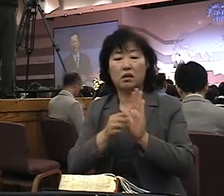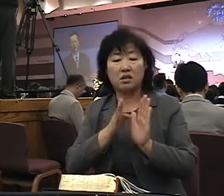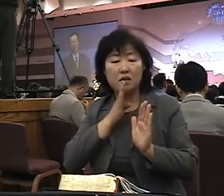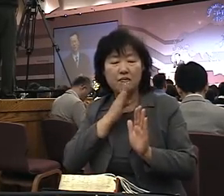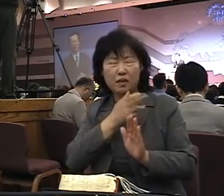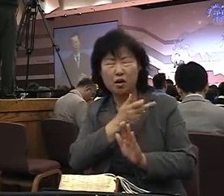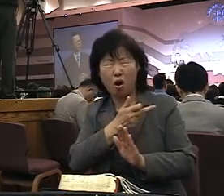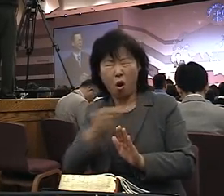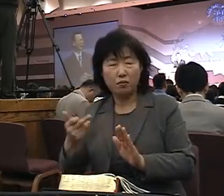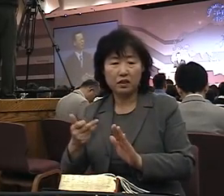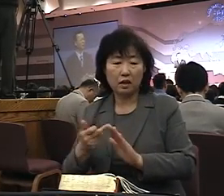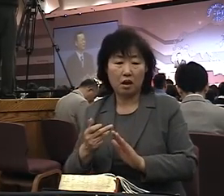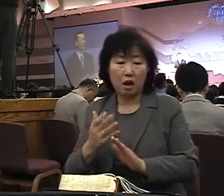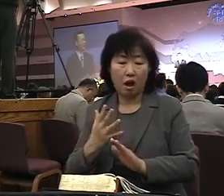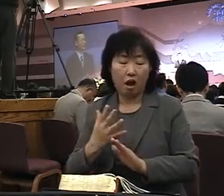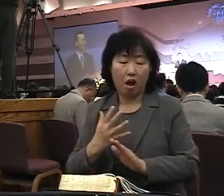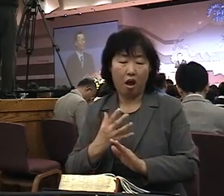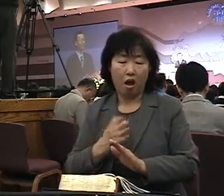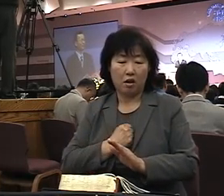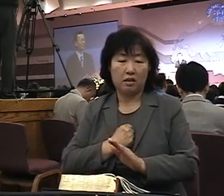끔찍한 사건입니다. 끔찍해요.